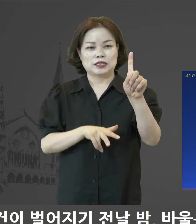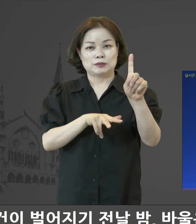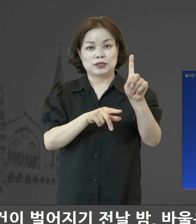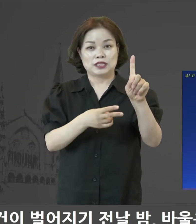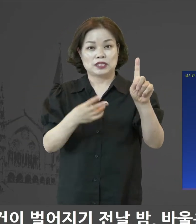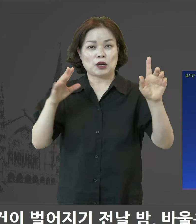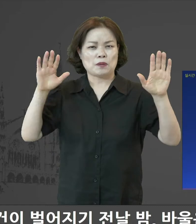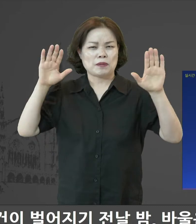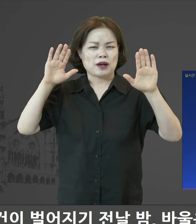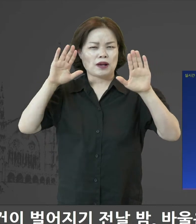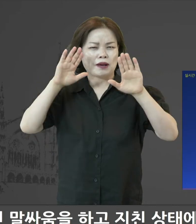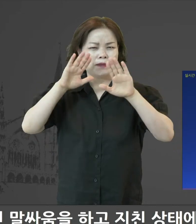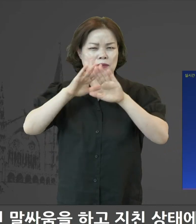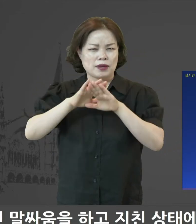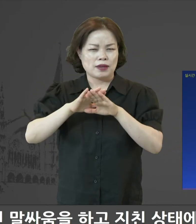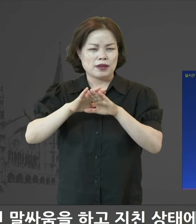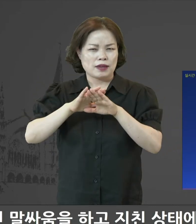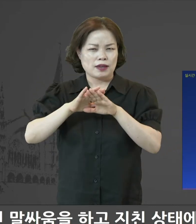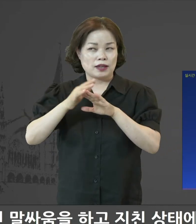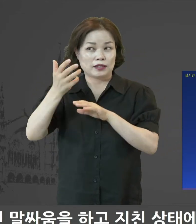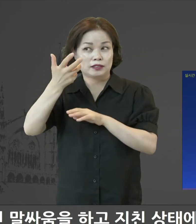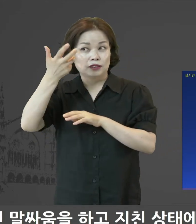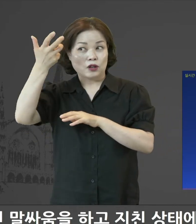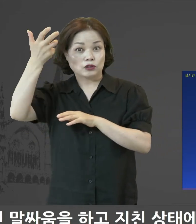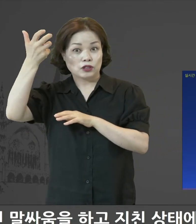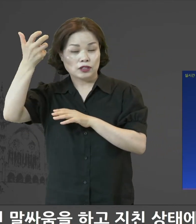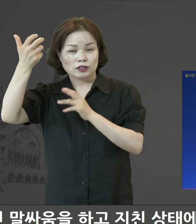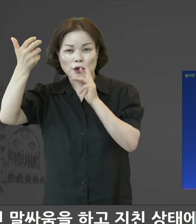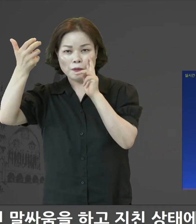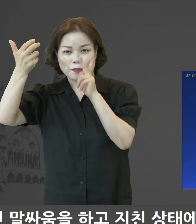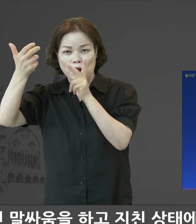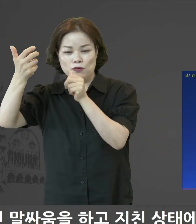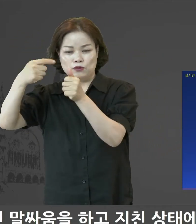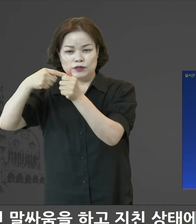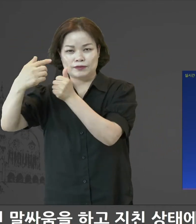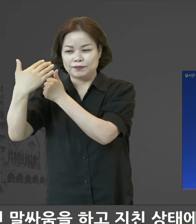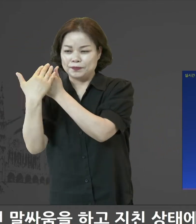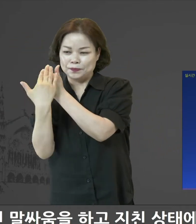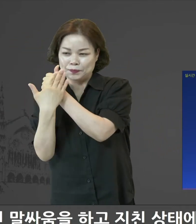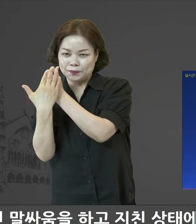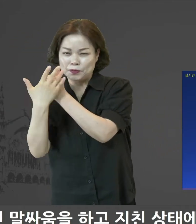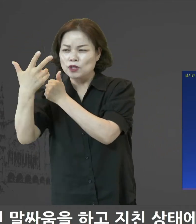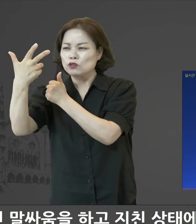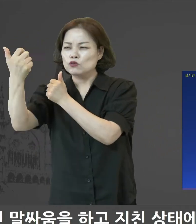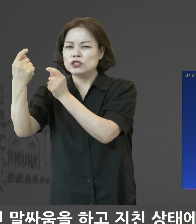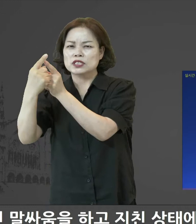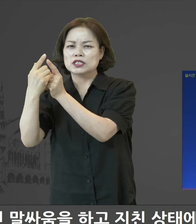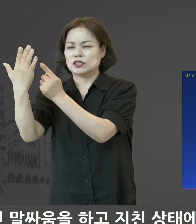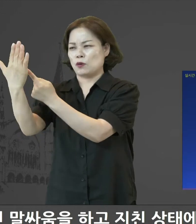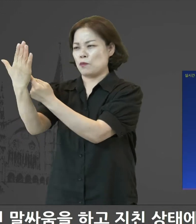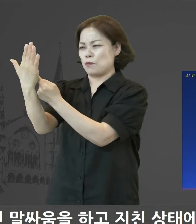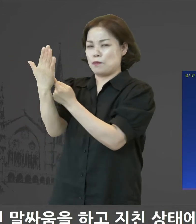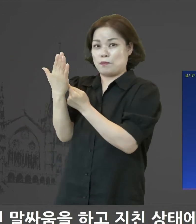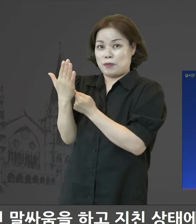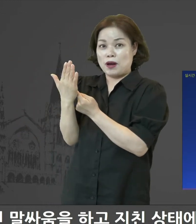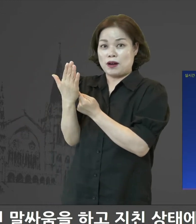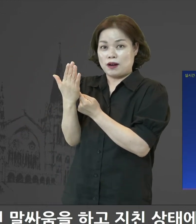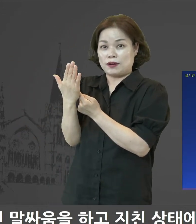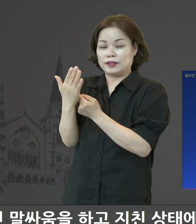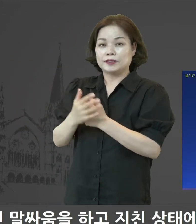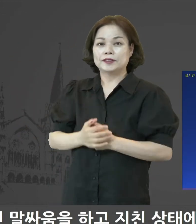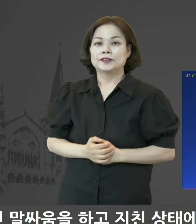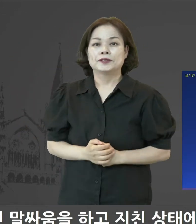밤에 바울을 성령께서 위로해 주신 것이죠. 주님께서 직접 나타나셨다 이렇게 표현을